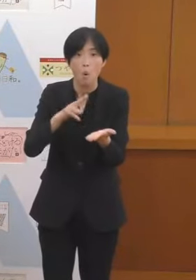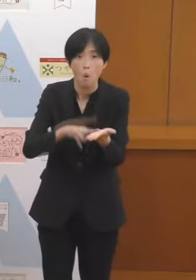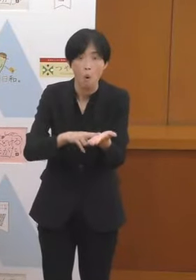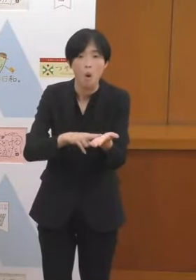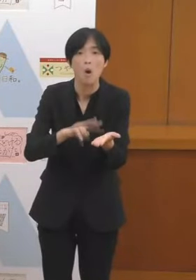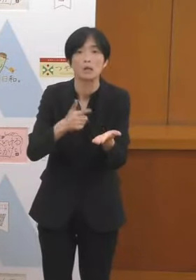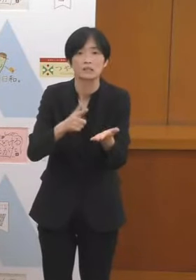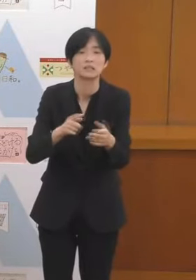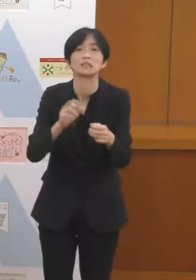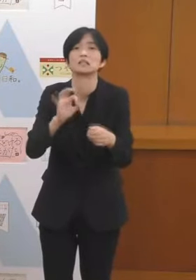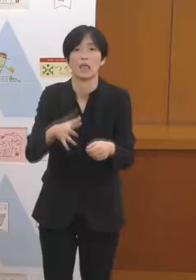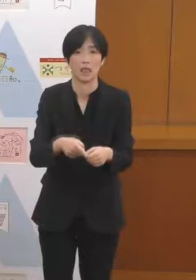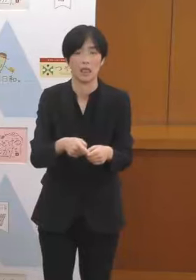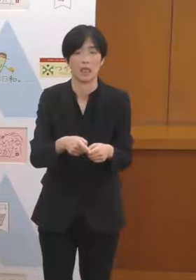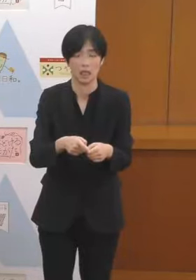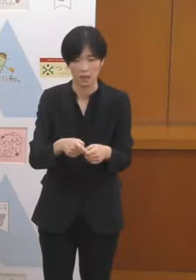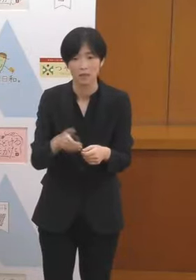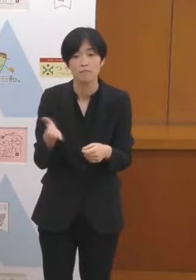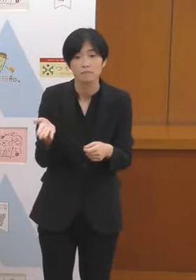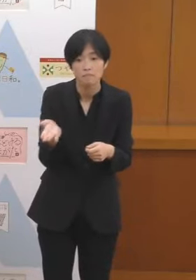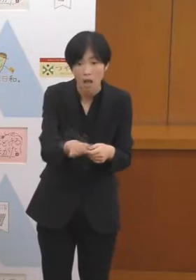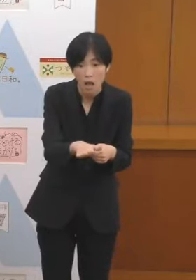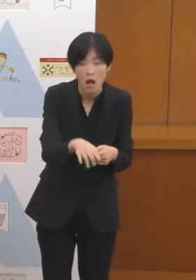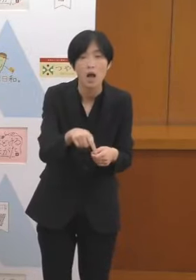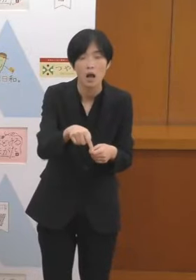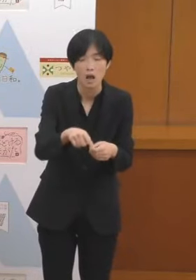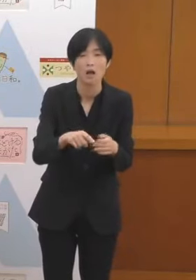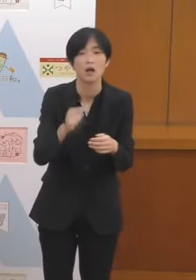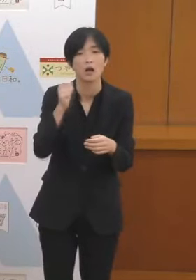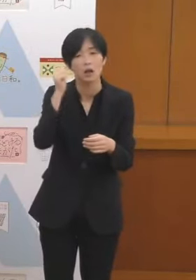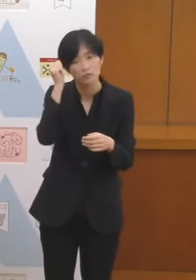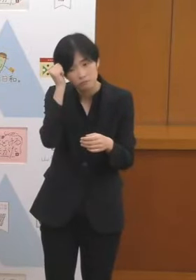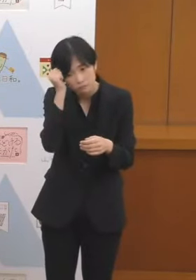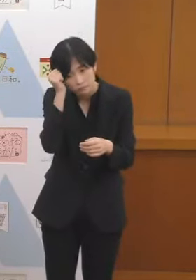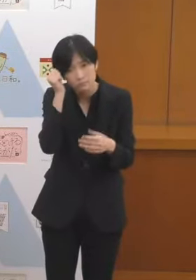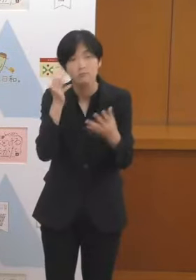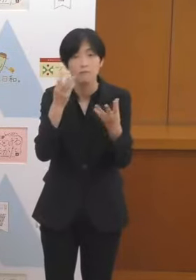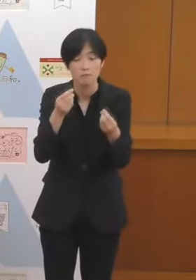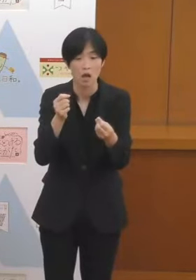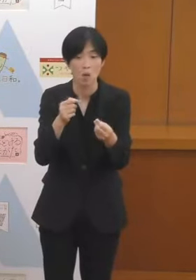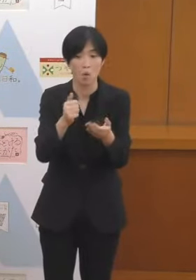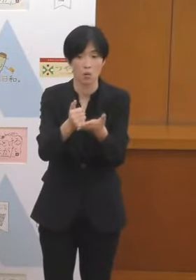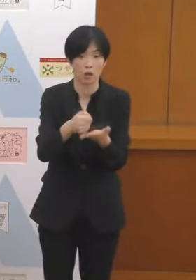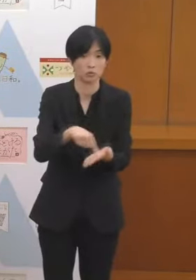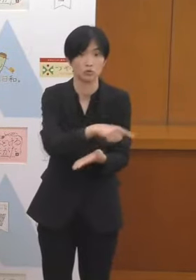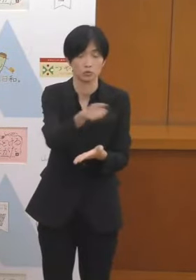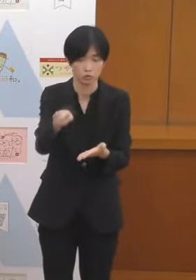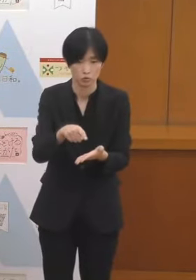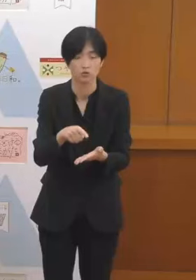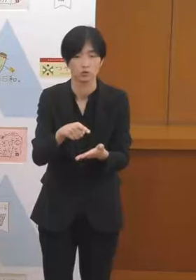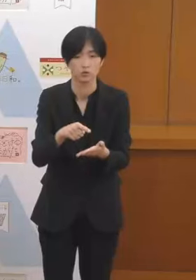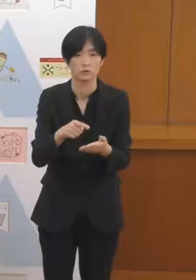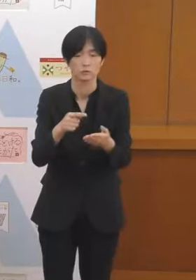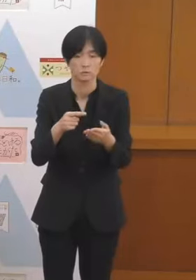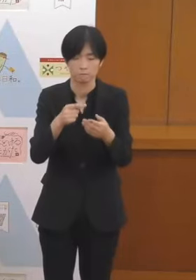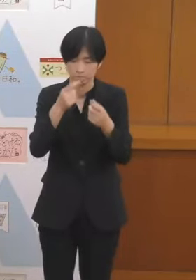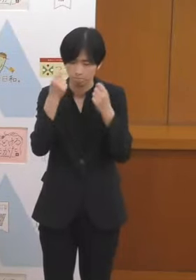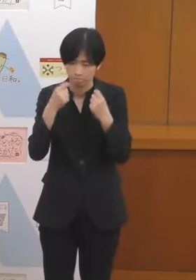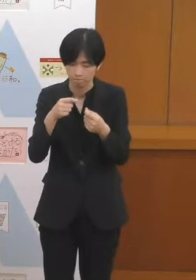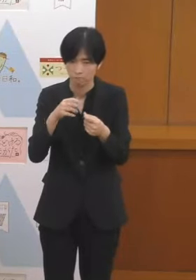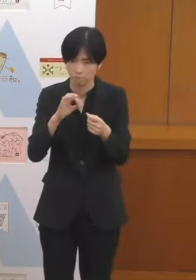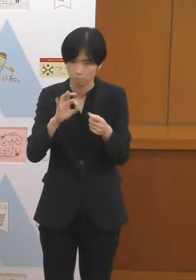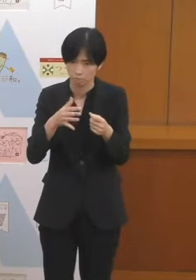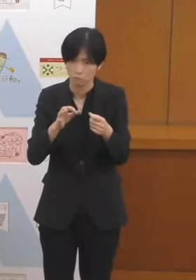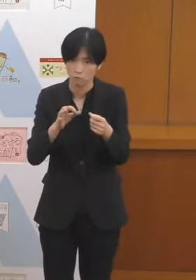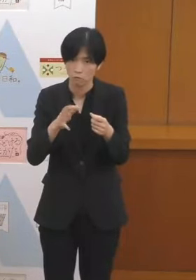あり導入自治体では旅館やホテルなどへの宿泊客に対し独自に設定した宿泊